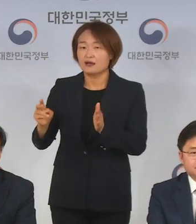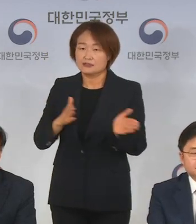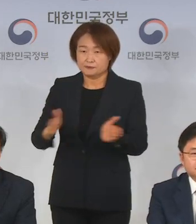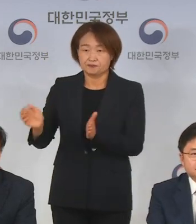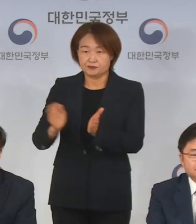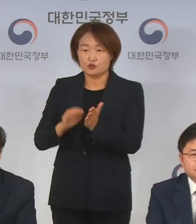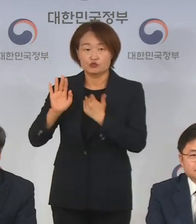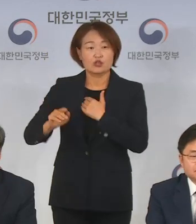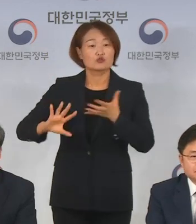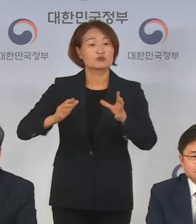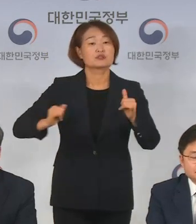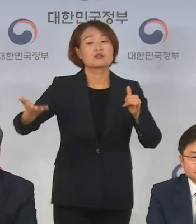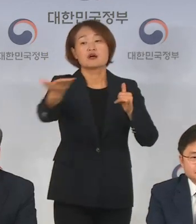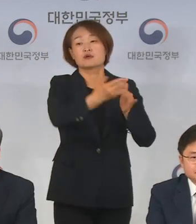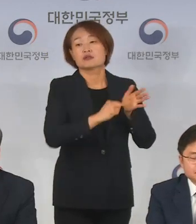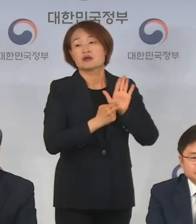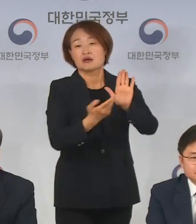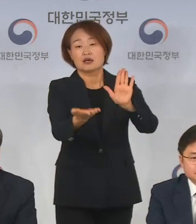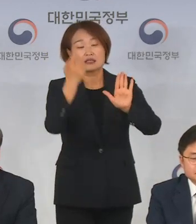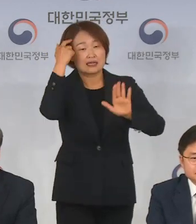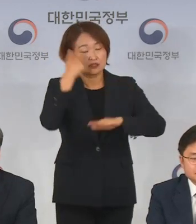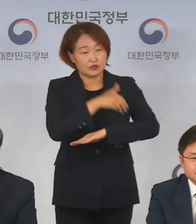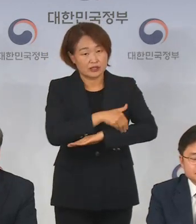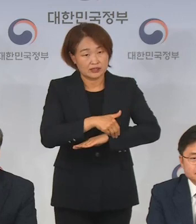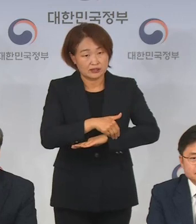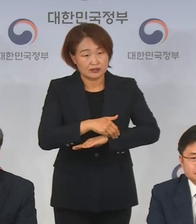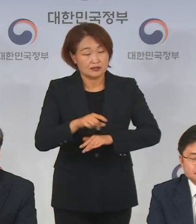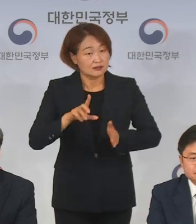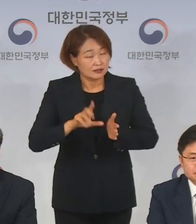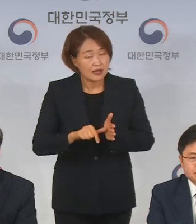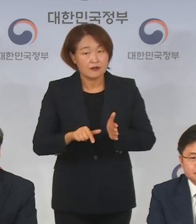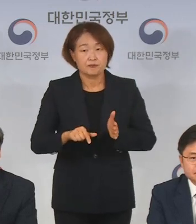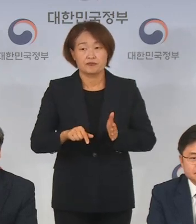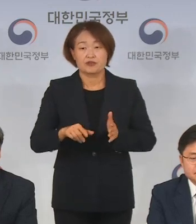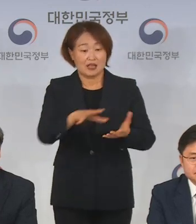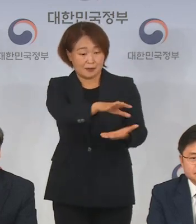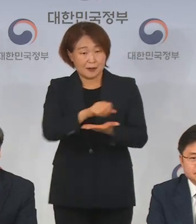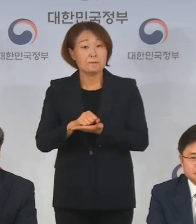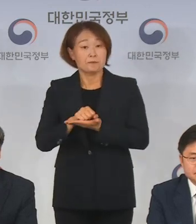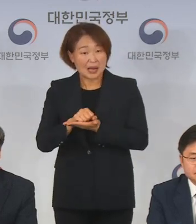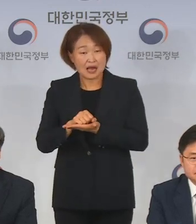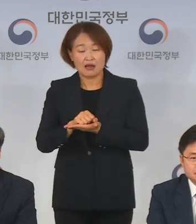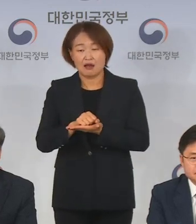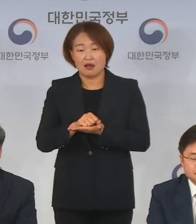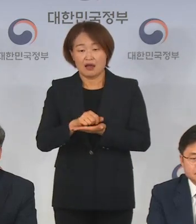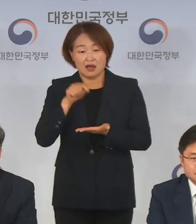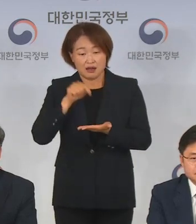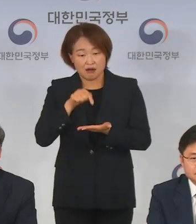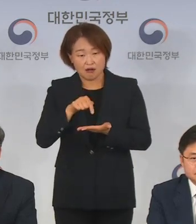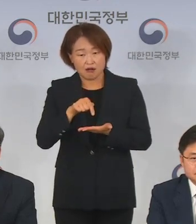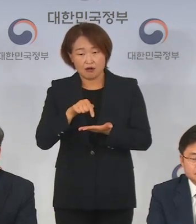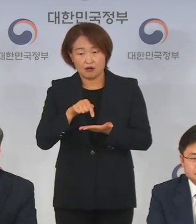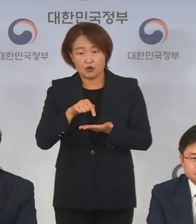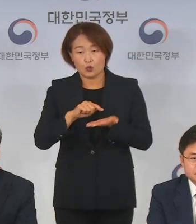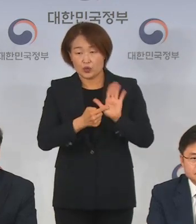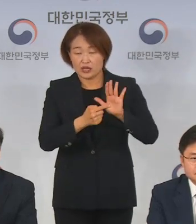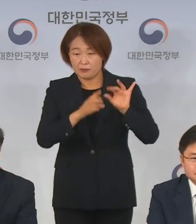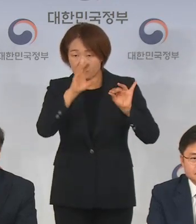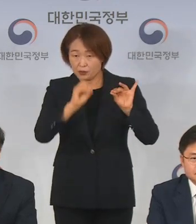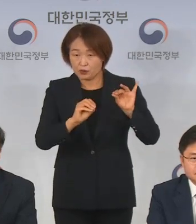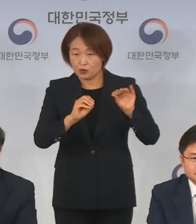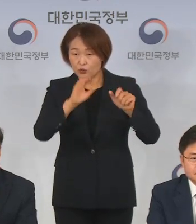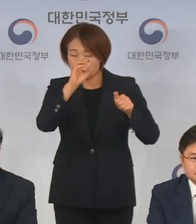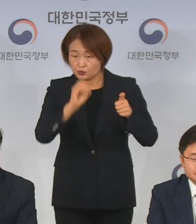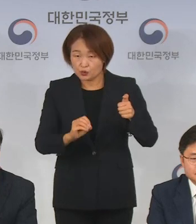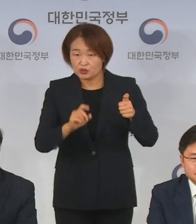정리해서 국민께 보고를 드릴 텐데요. 그 과정에서 취득된 그 데이터를 어디까지 공개할 수 있느냐, 이 부분은 지금 이